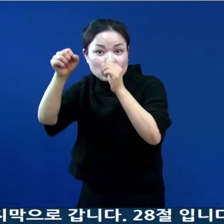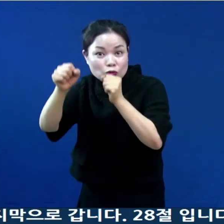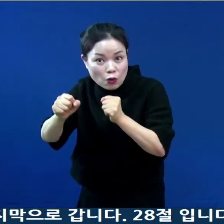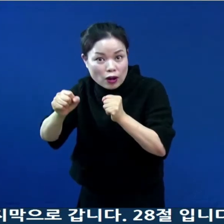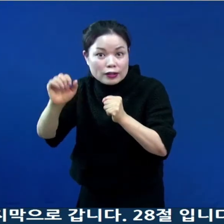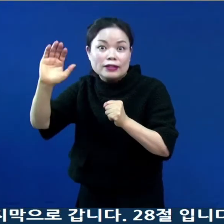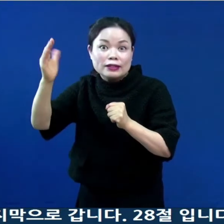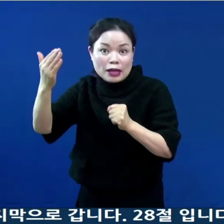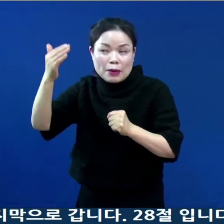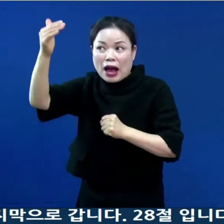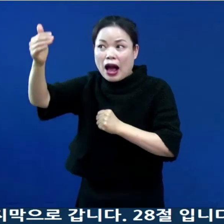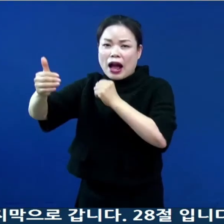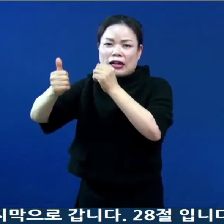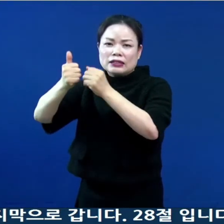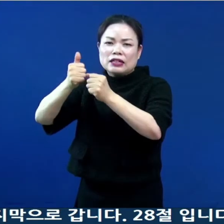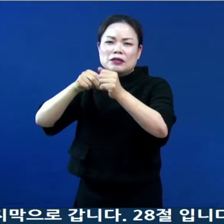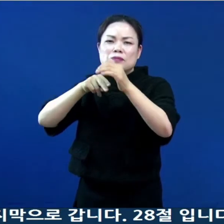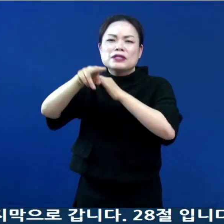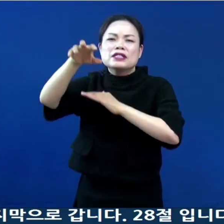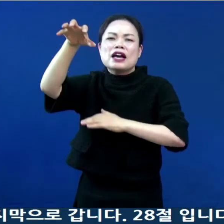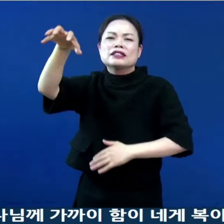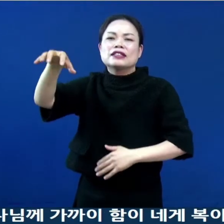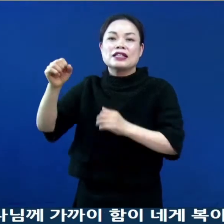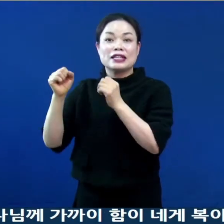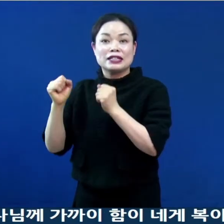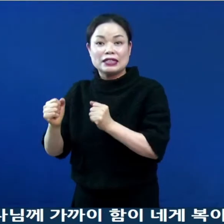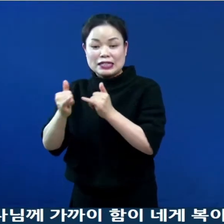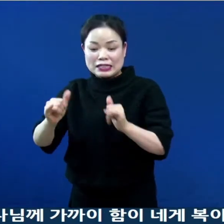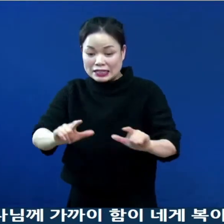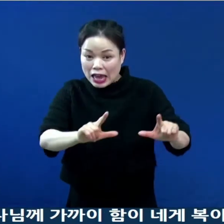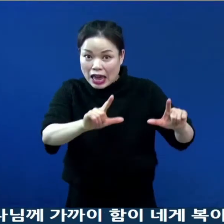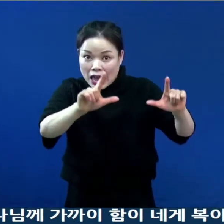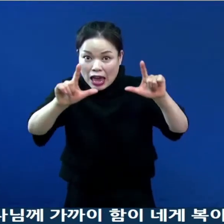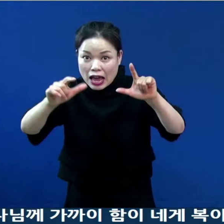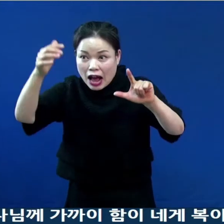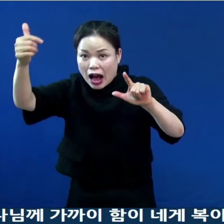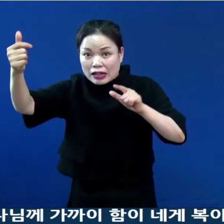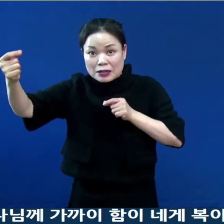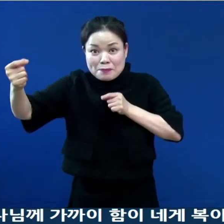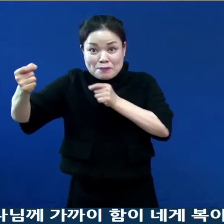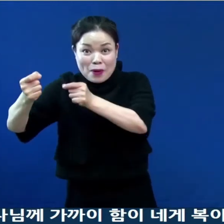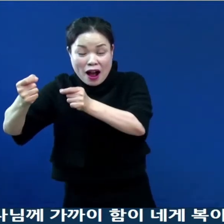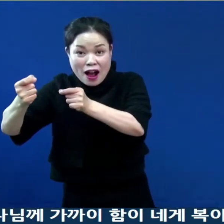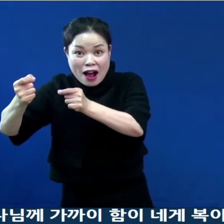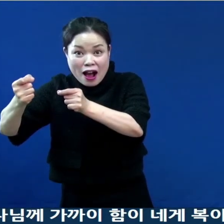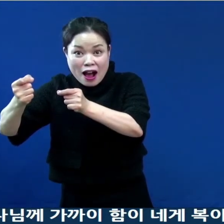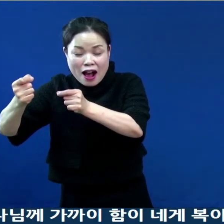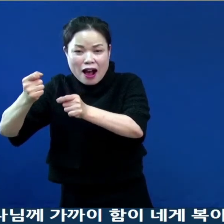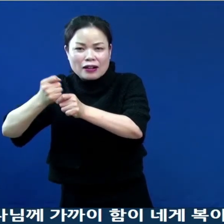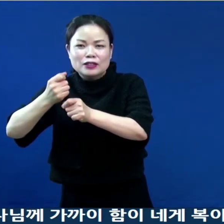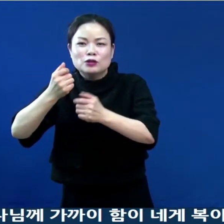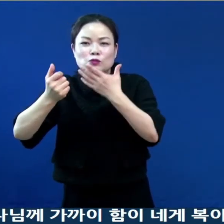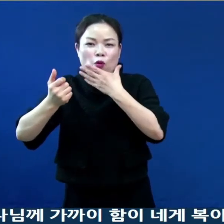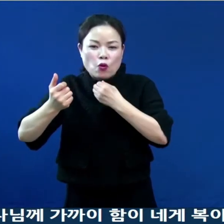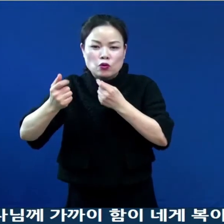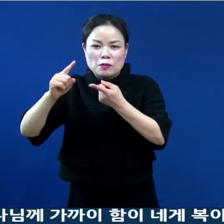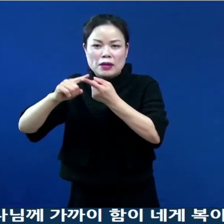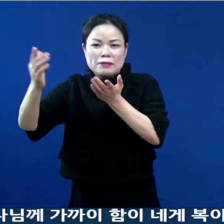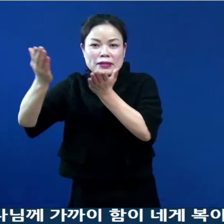되며, 하나님의 피난처 안에 거하면서 인생을 하나님께 가까이 하며 그 복을 따라